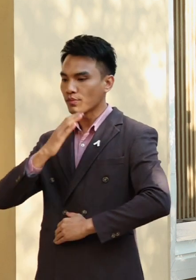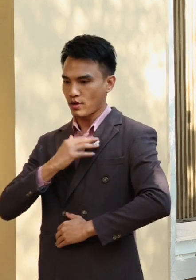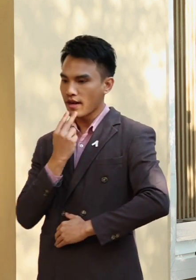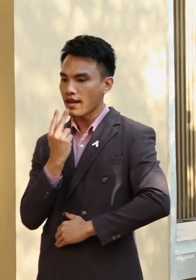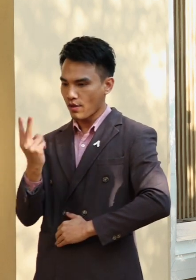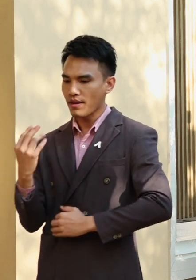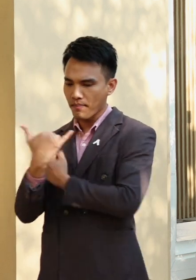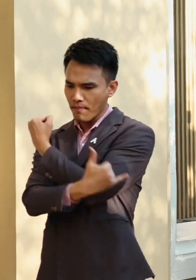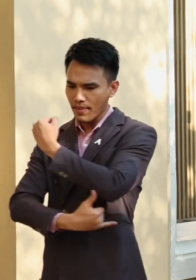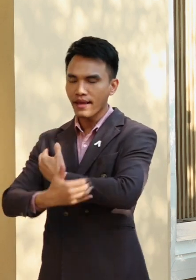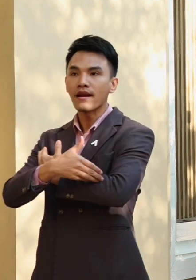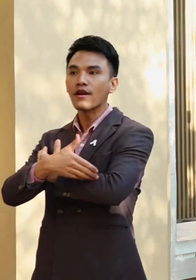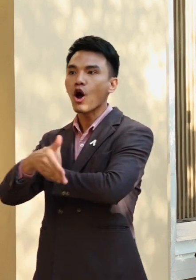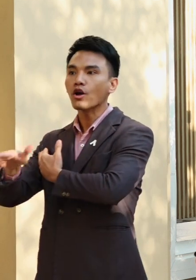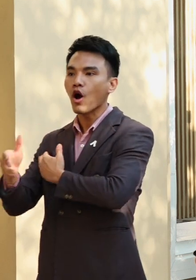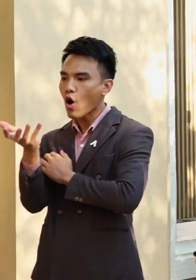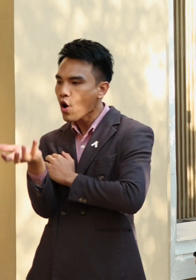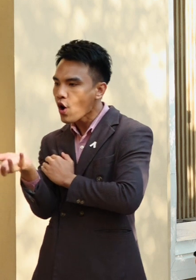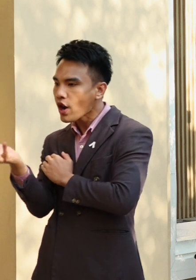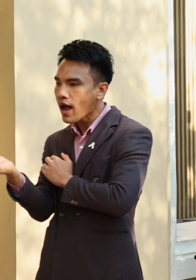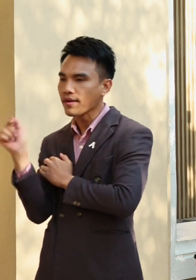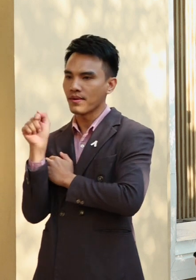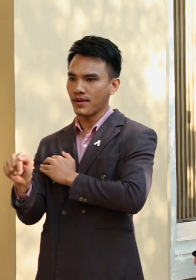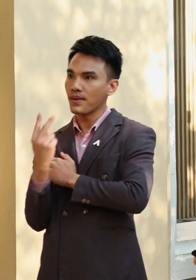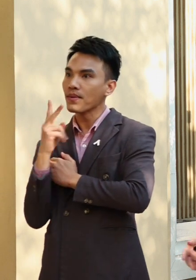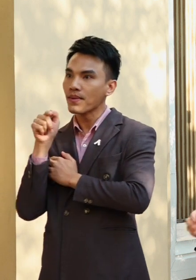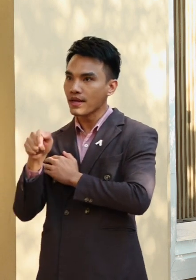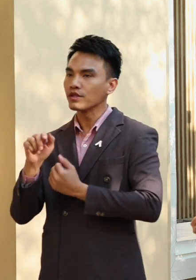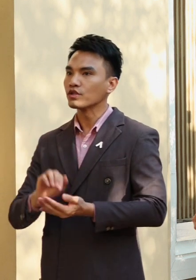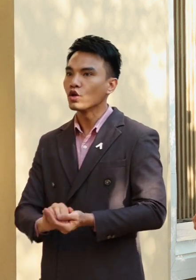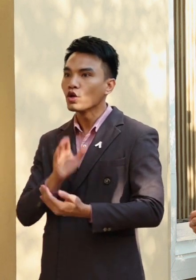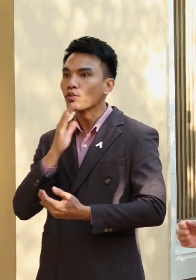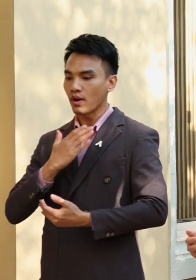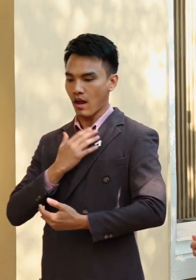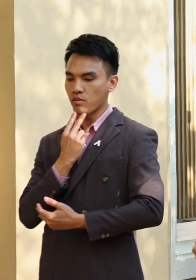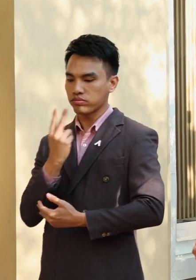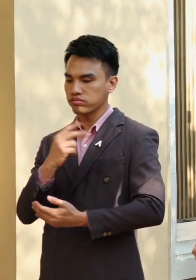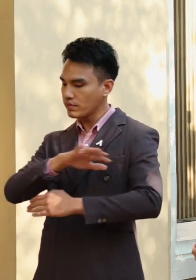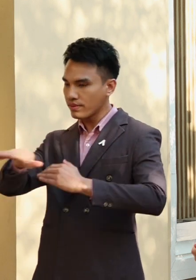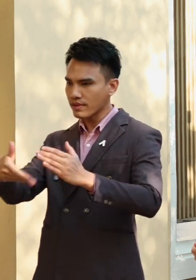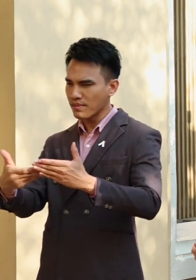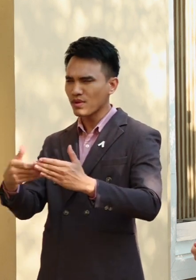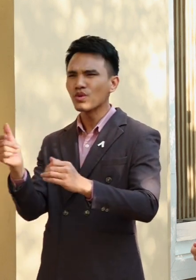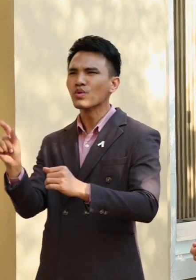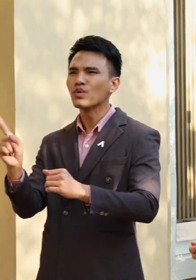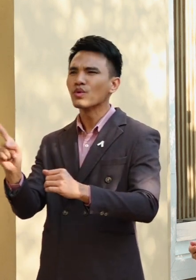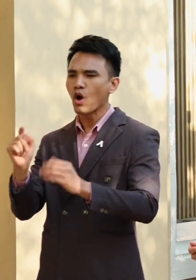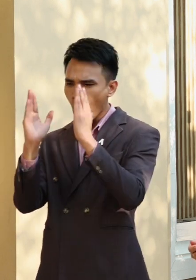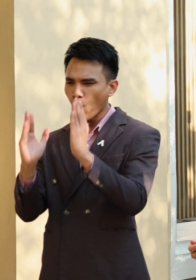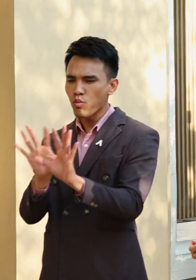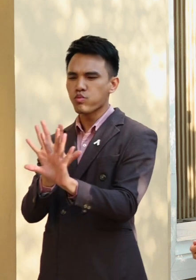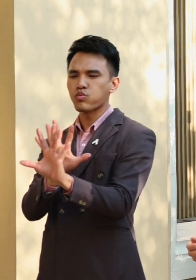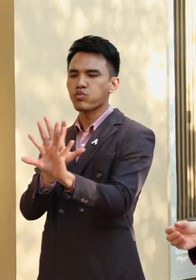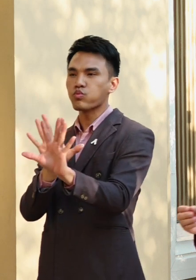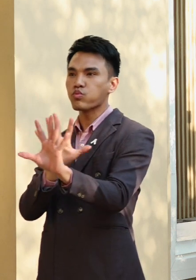ที่เป็นคนต่างชาตินะครับเข้ามามีการขอทานในพื้นที่ใดส่วนใหญ่แล้วจะเป็นพื้นที่ที่มีคนพลุกพล่